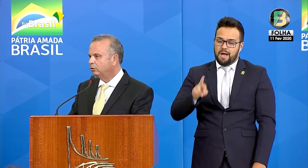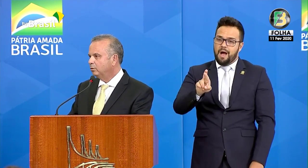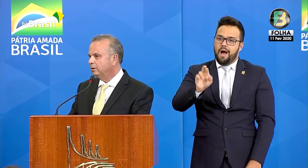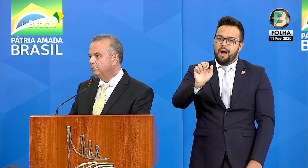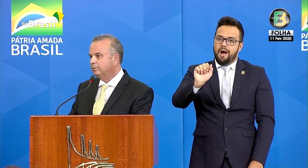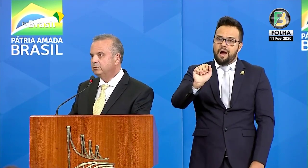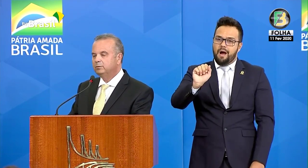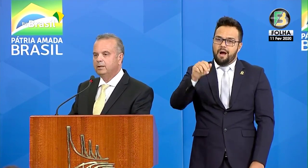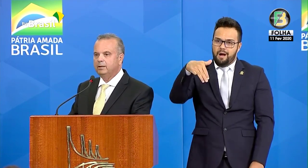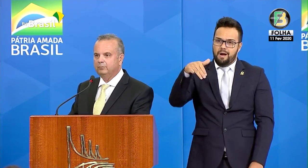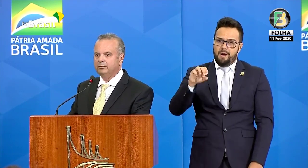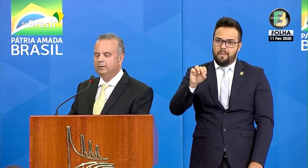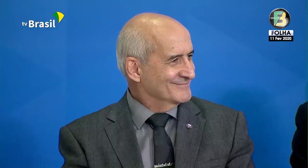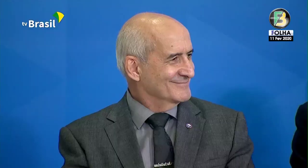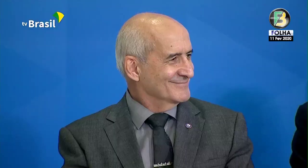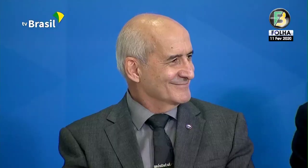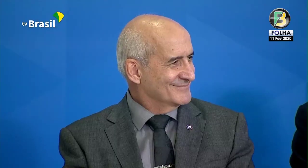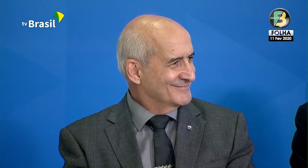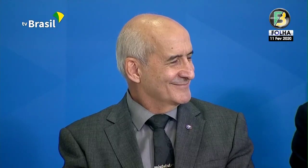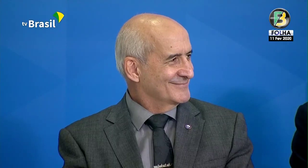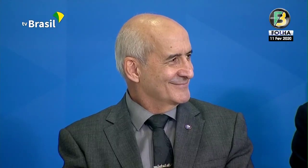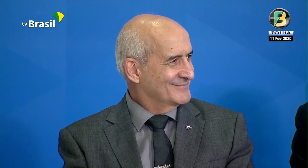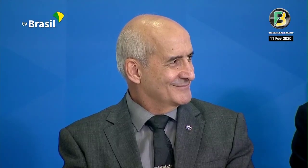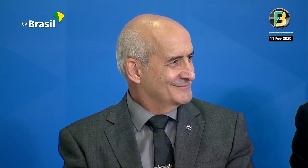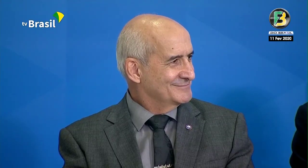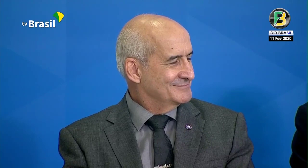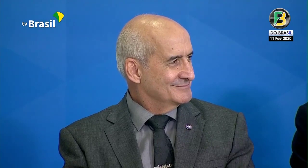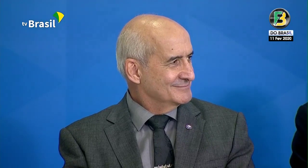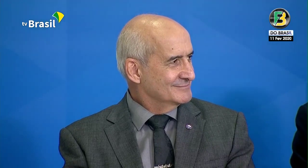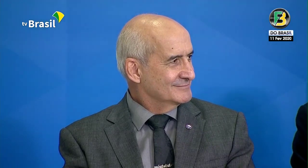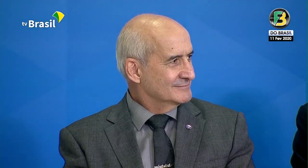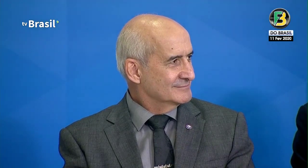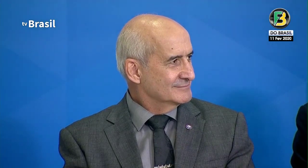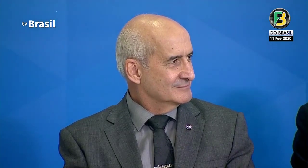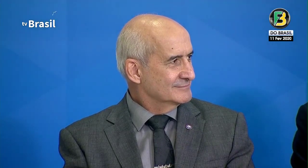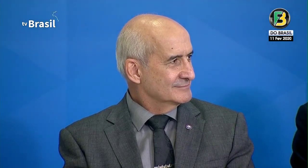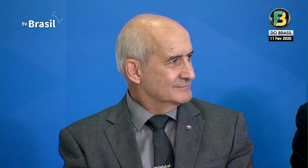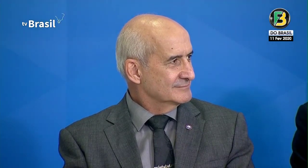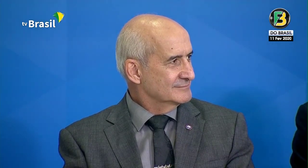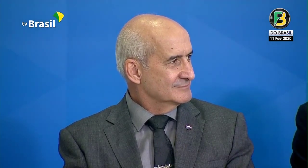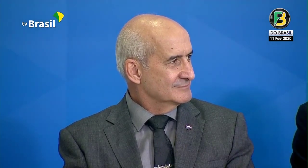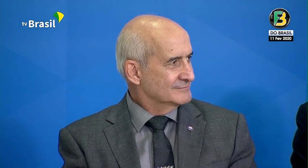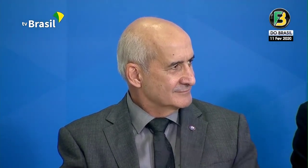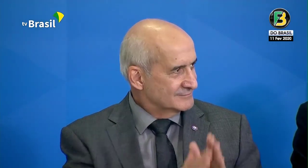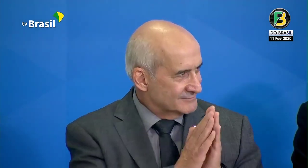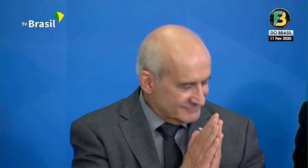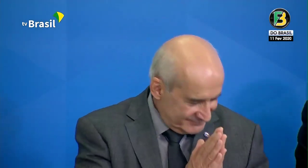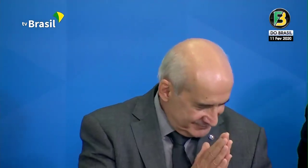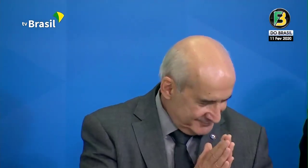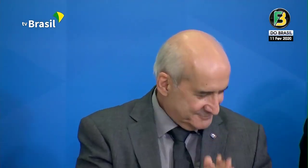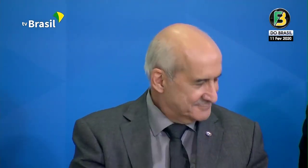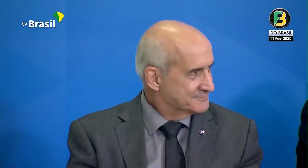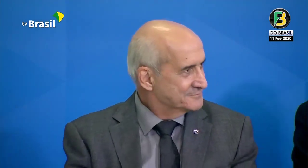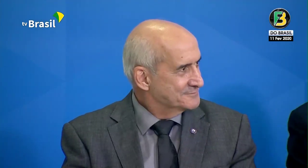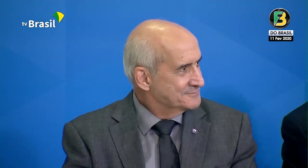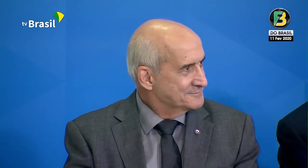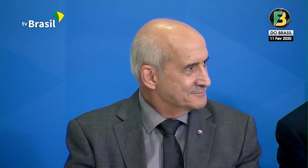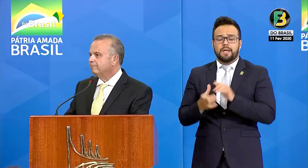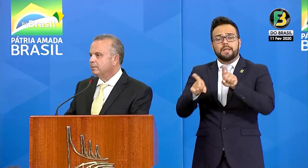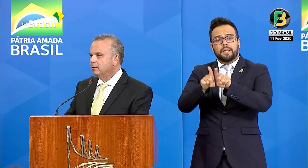uma árdua e difícil tarefa, mas tem se desincumbido de forma sombraceira.